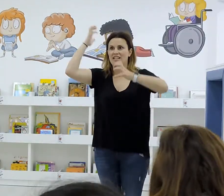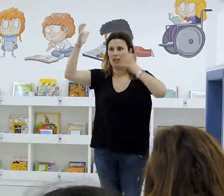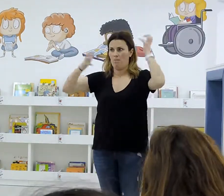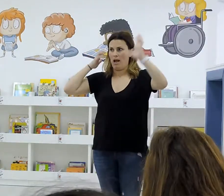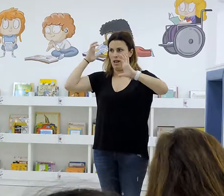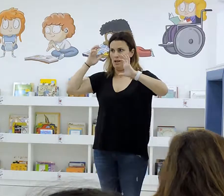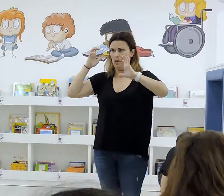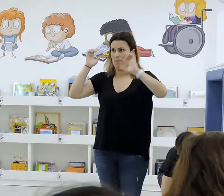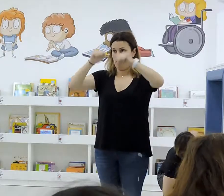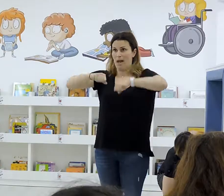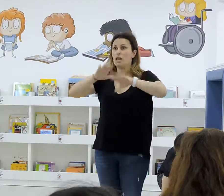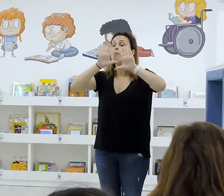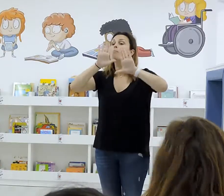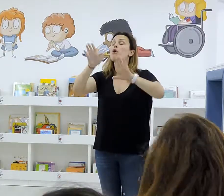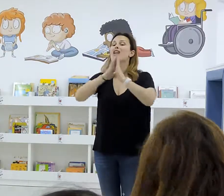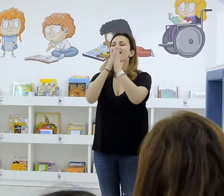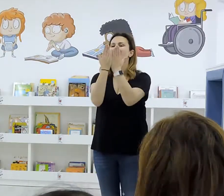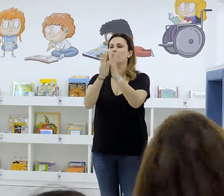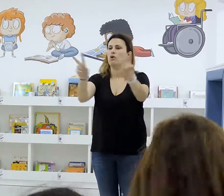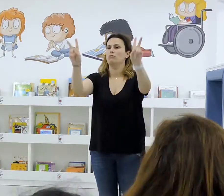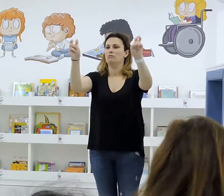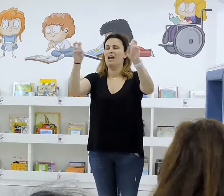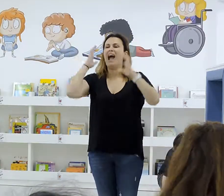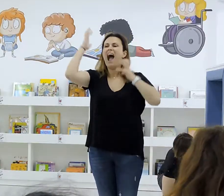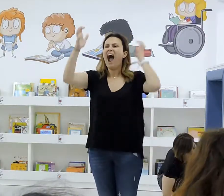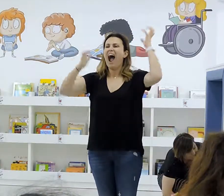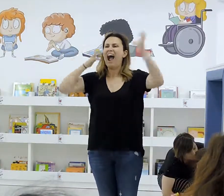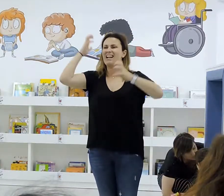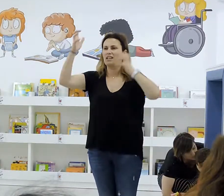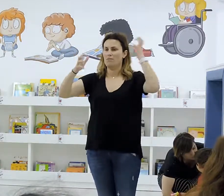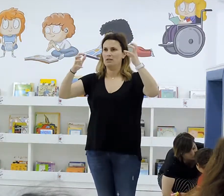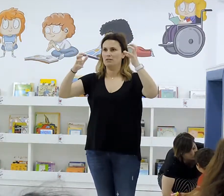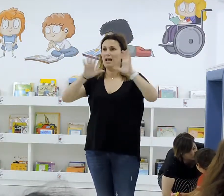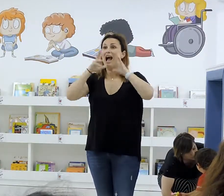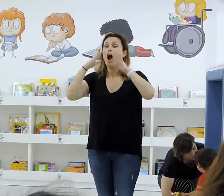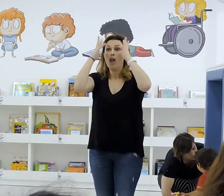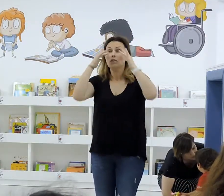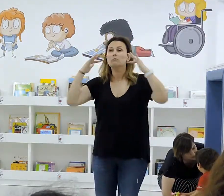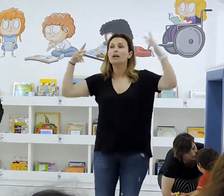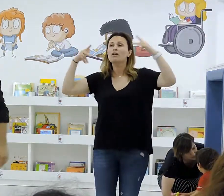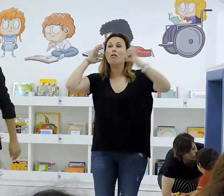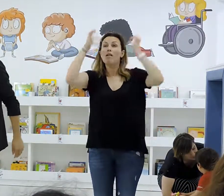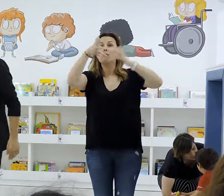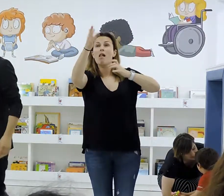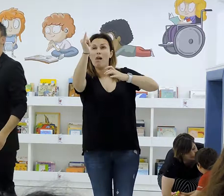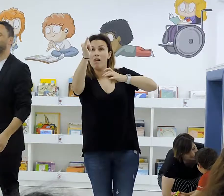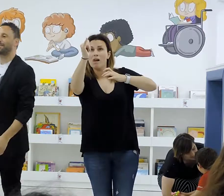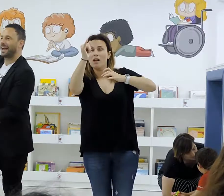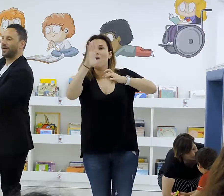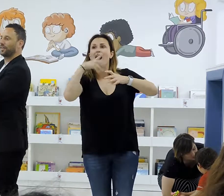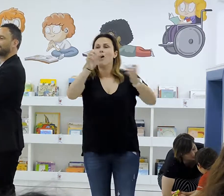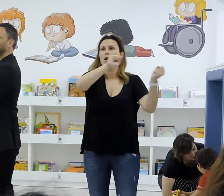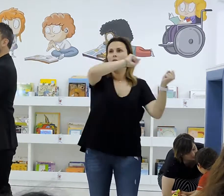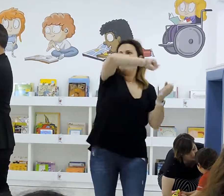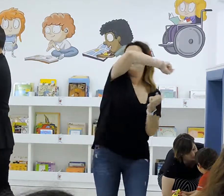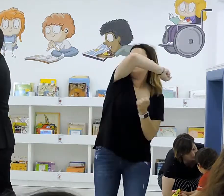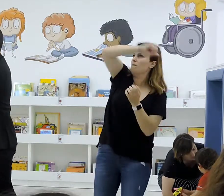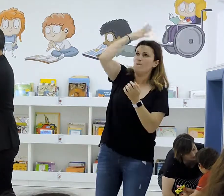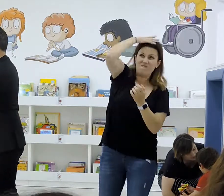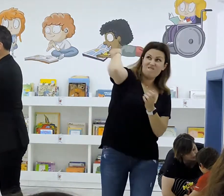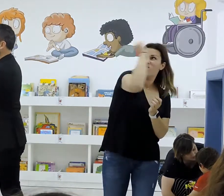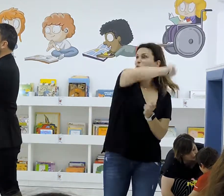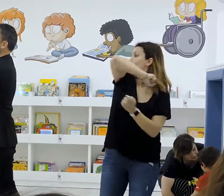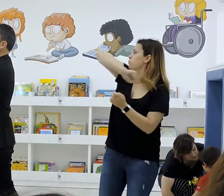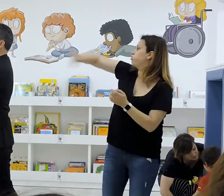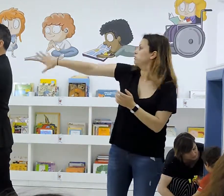libro de animales. A ver, esos dibujos. Ahora, coged vuestro animal con la imaginación y lo tenéis que tirar hacia este libro. Fijaros